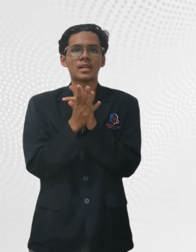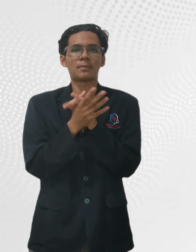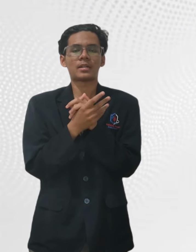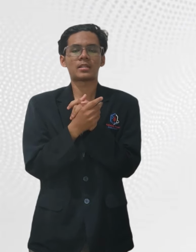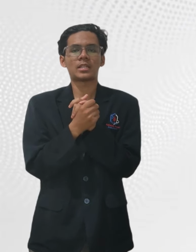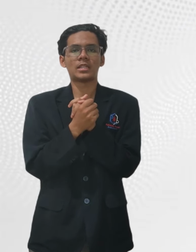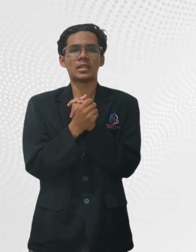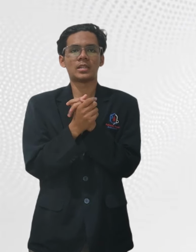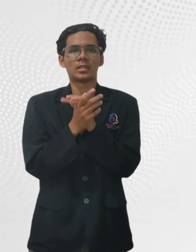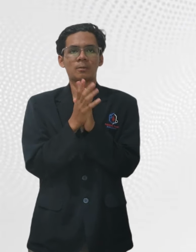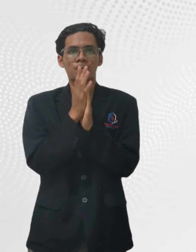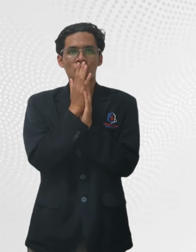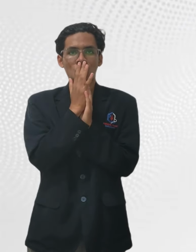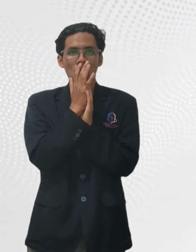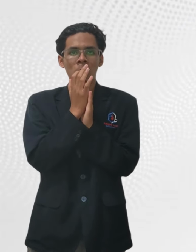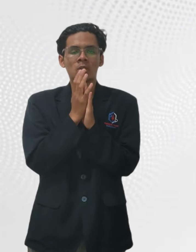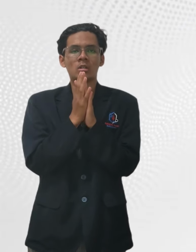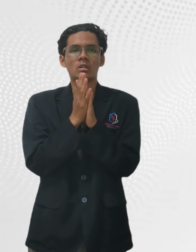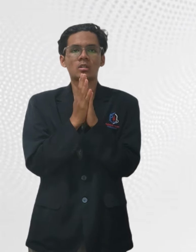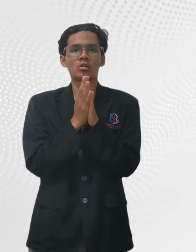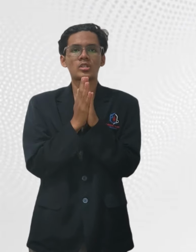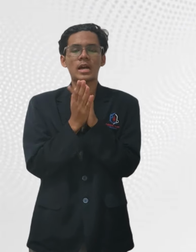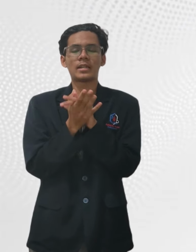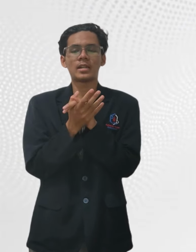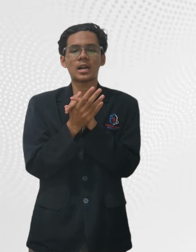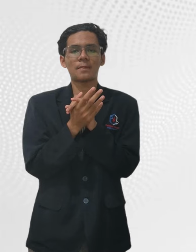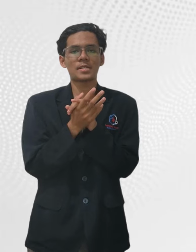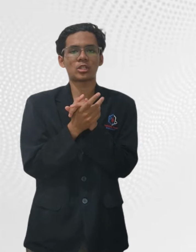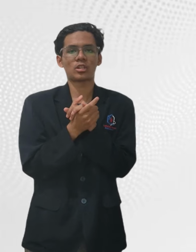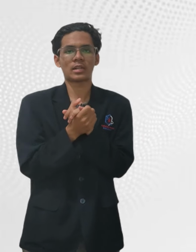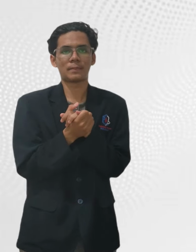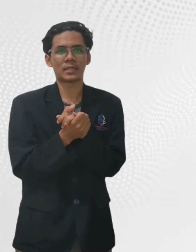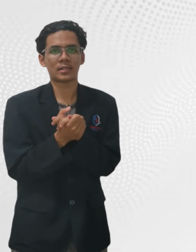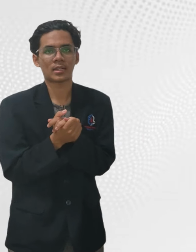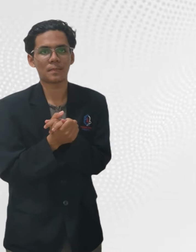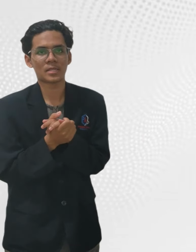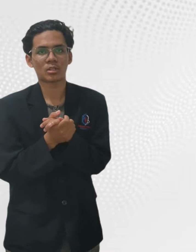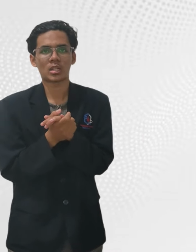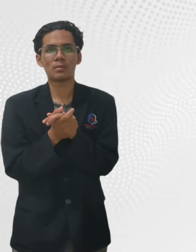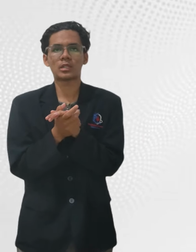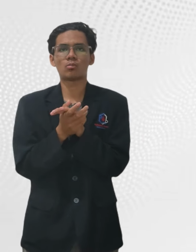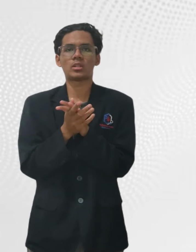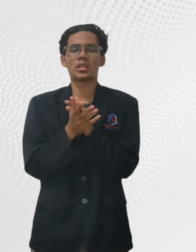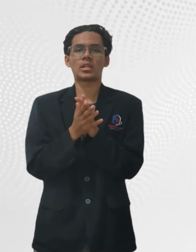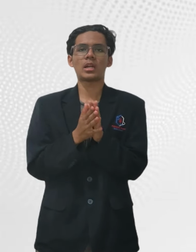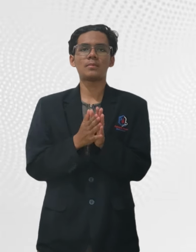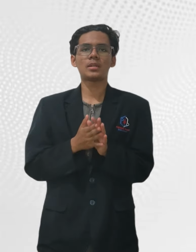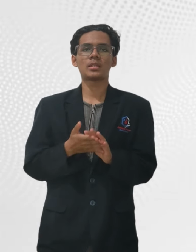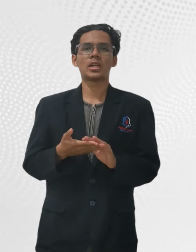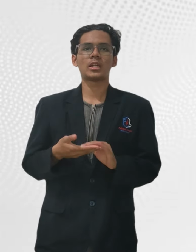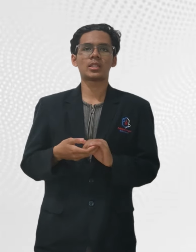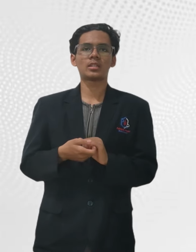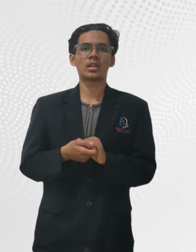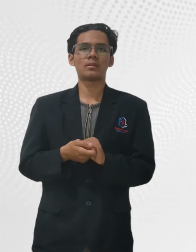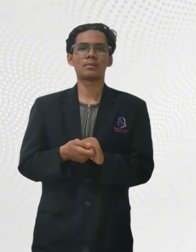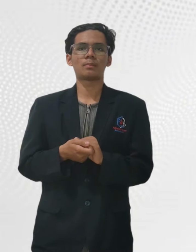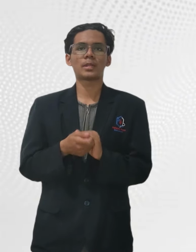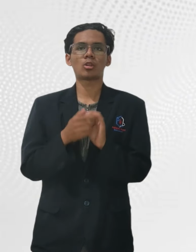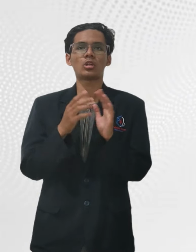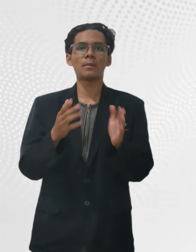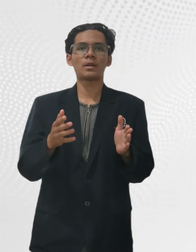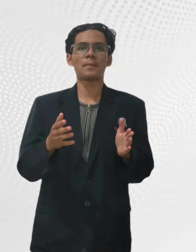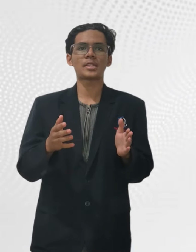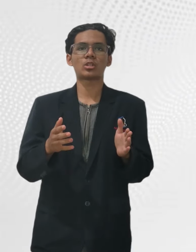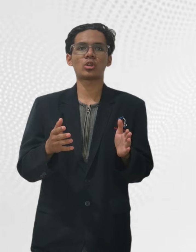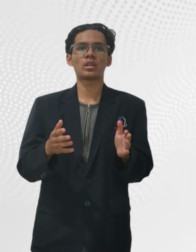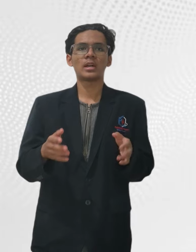memiliki kapasitas yang paling tinggi. Terus ada kapasitor keramik. Kapasitor keramik terbuat dari keramik, dieletrik, dan